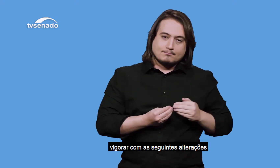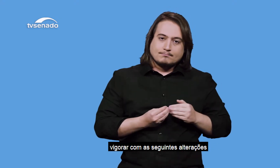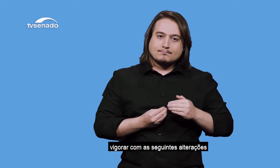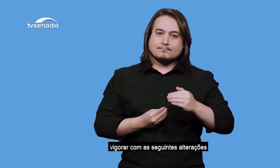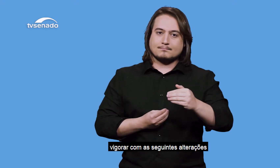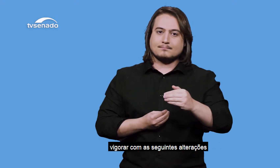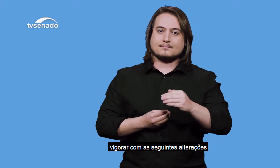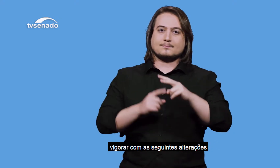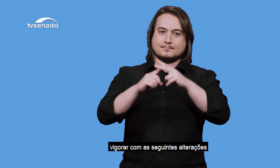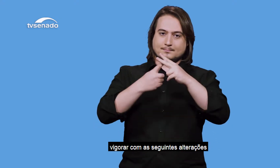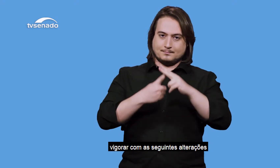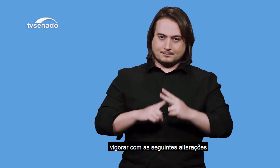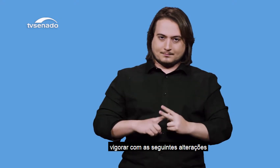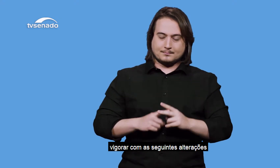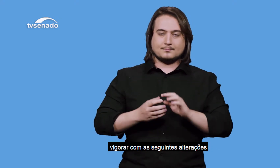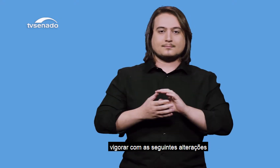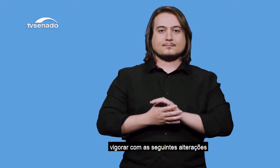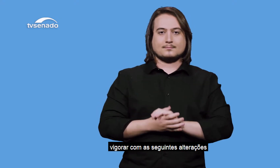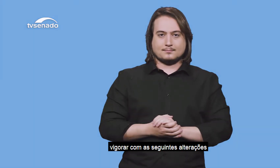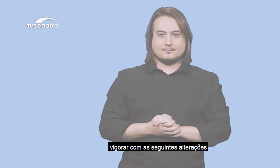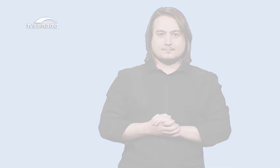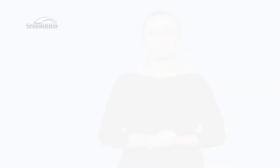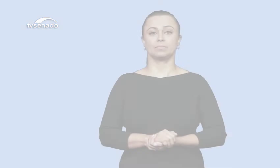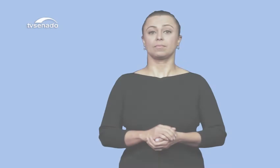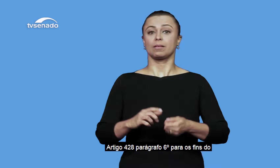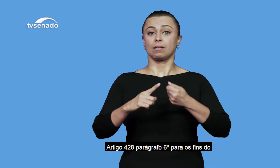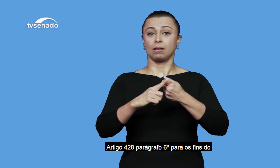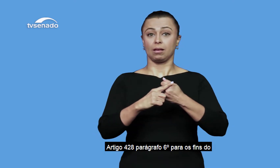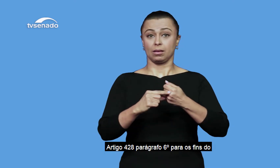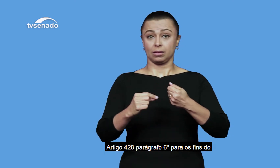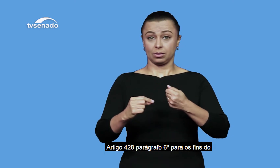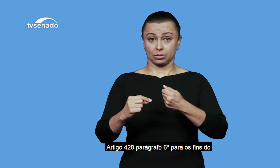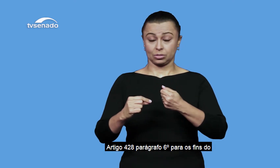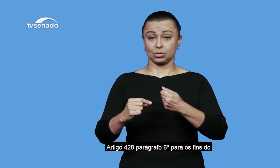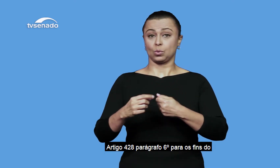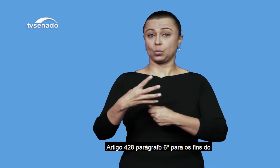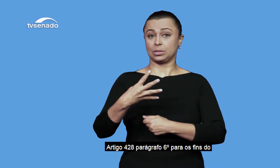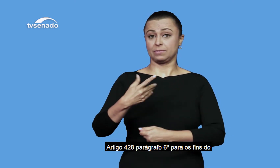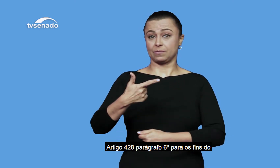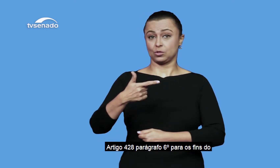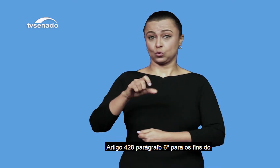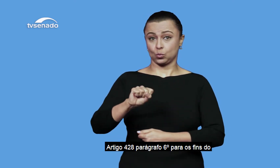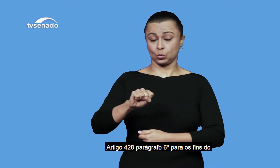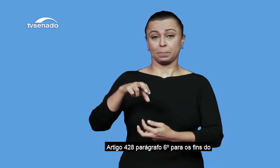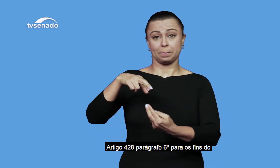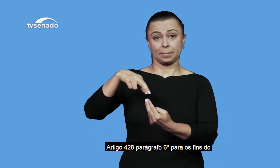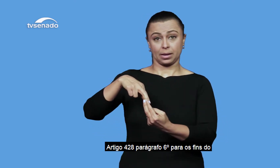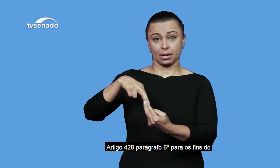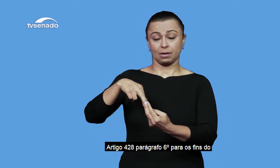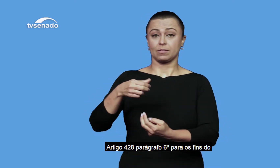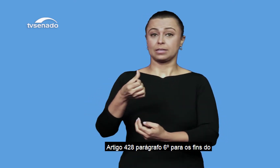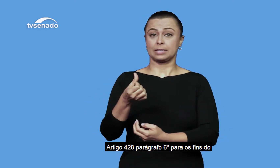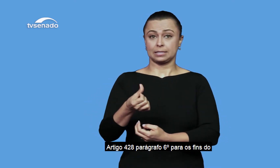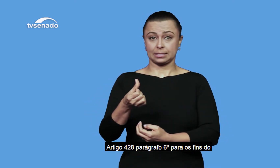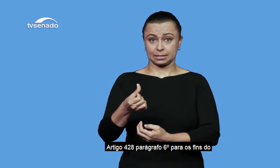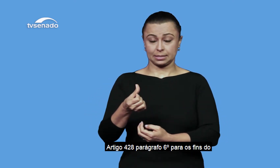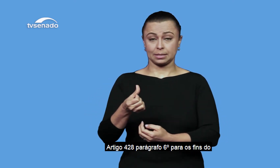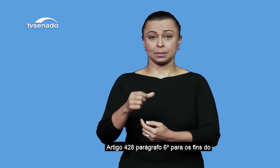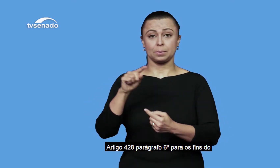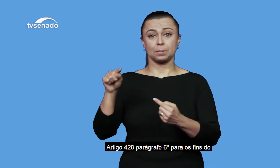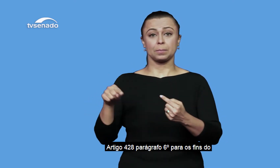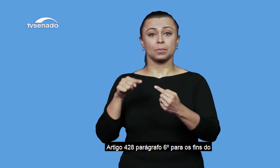vigorar com as seguintes alterações artigo 428 parágrafo 6º